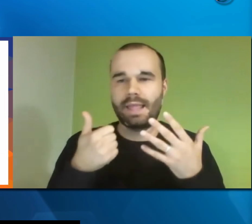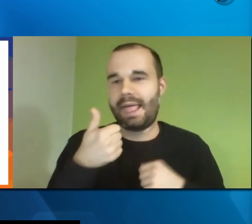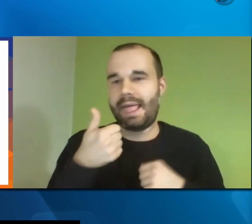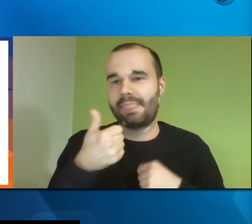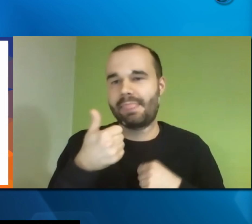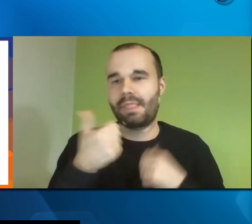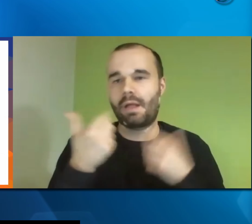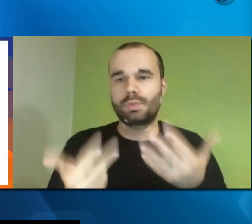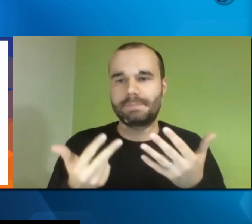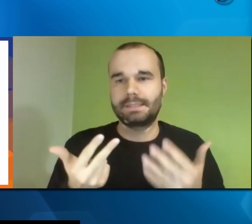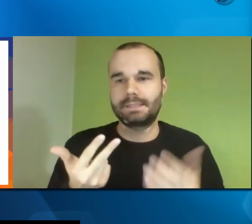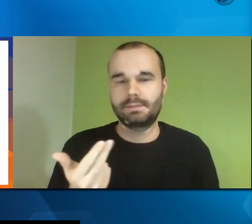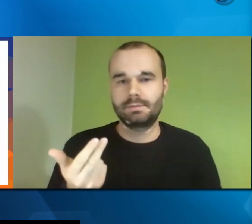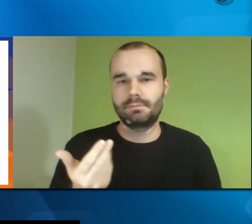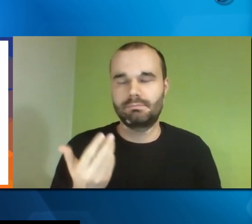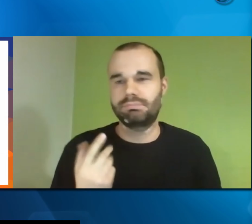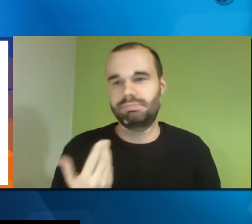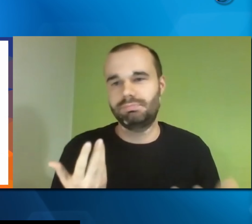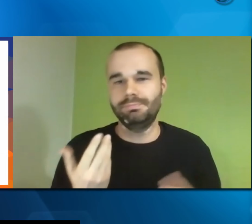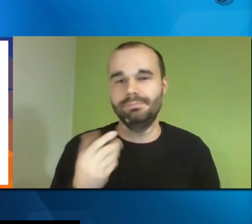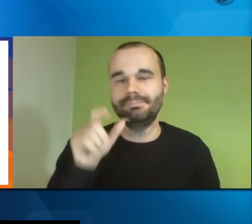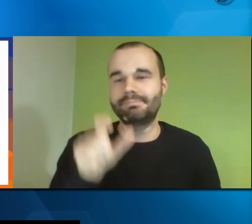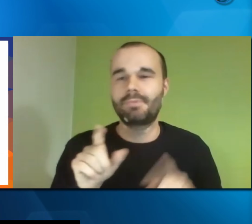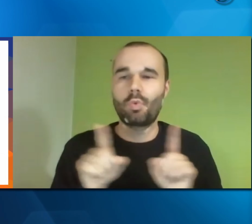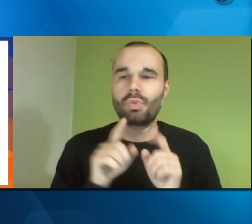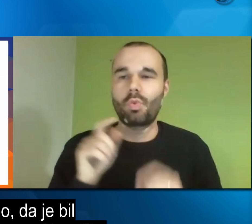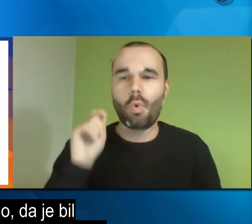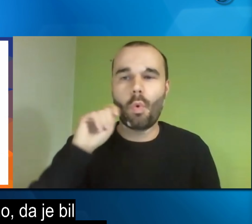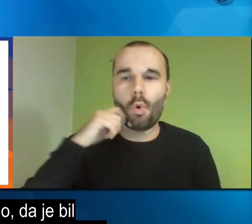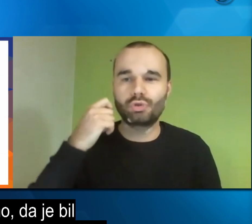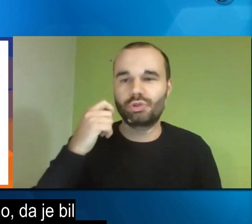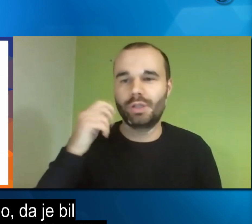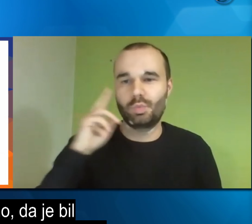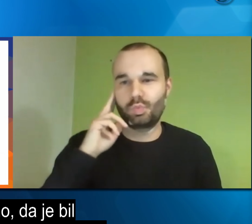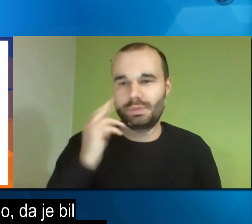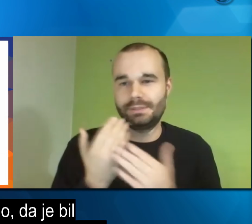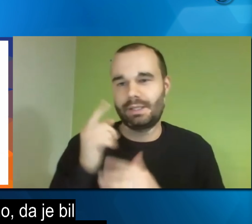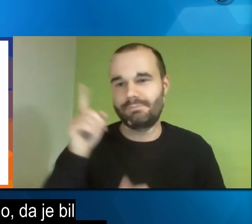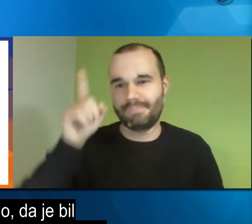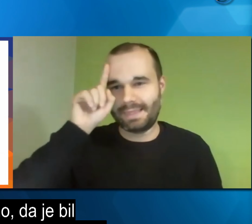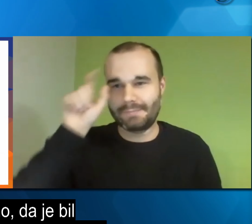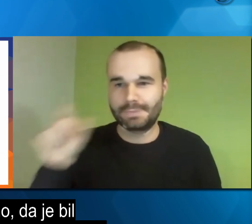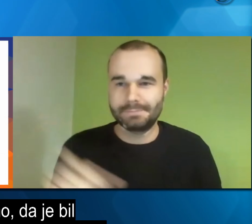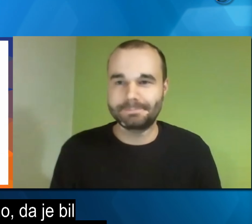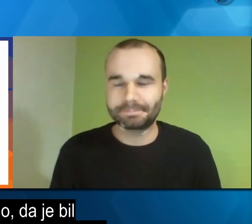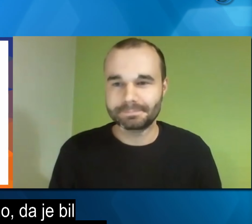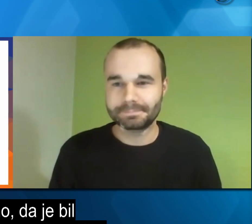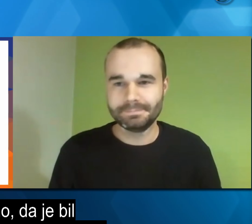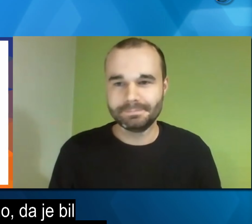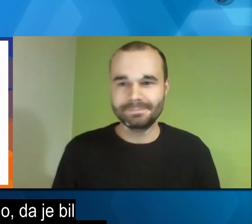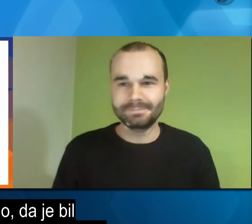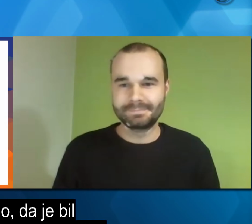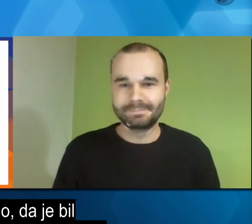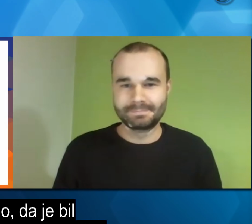je umrl, star je bil 81 let. On je kot oče gluhih